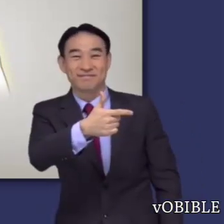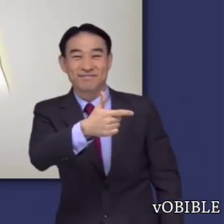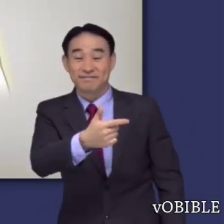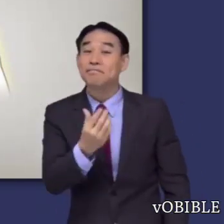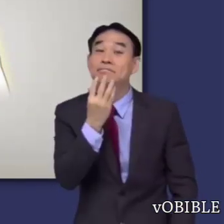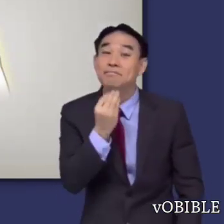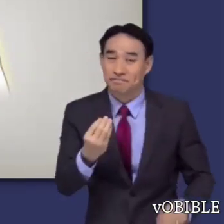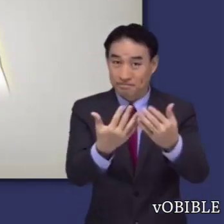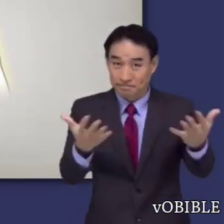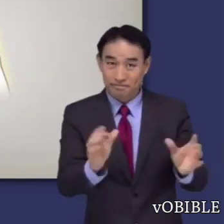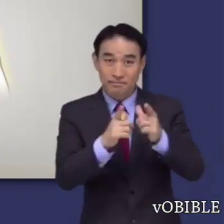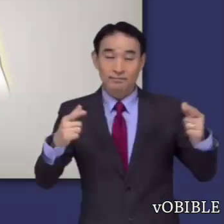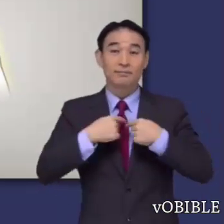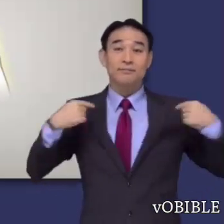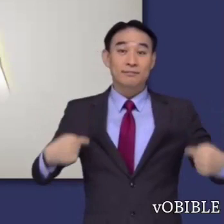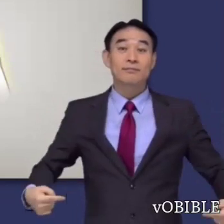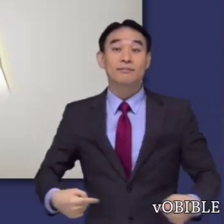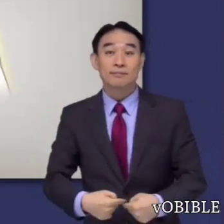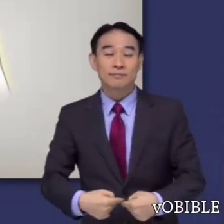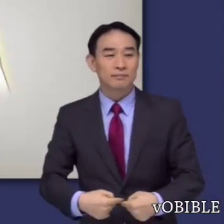而耶稣是完美无罪的。